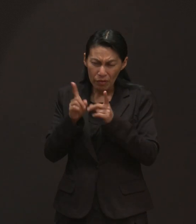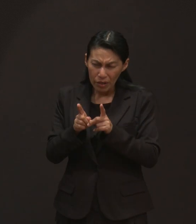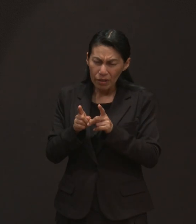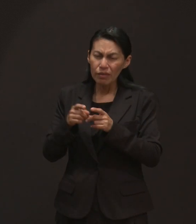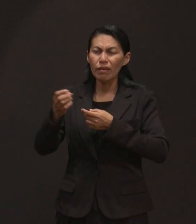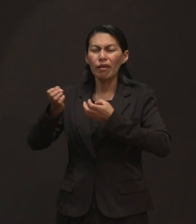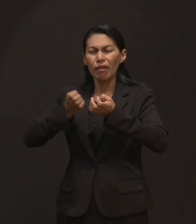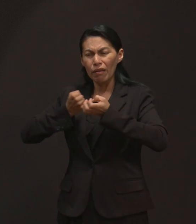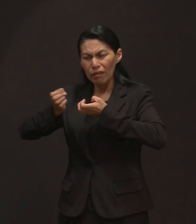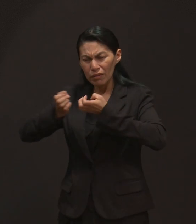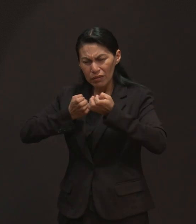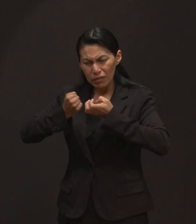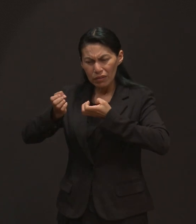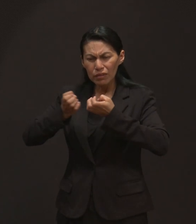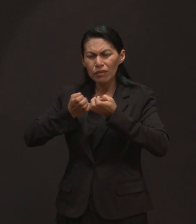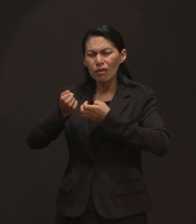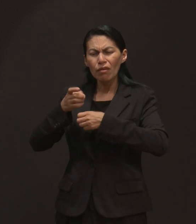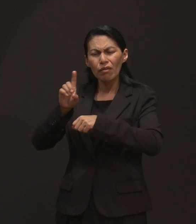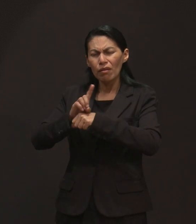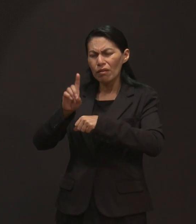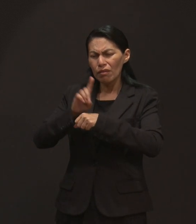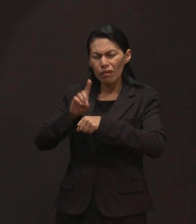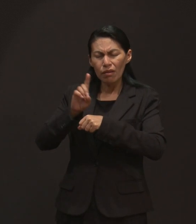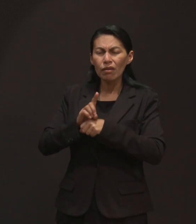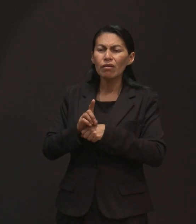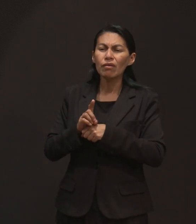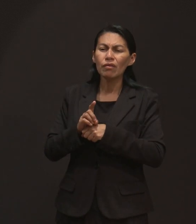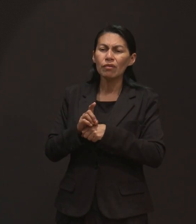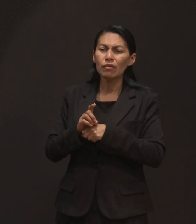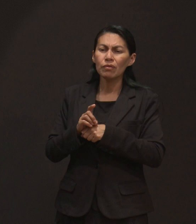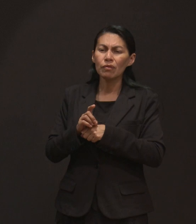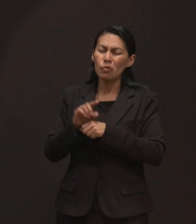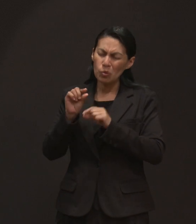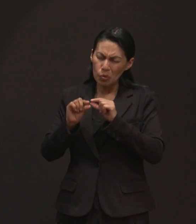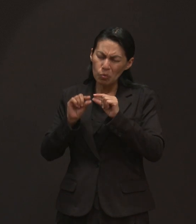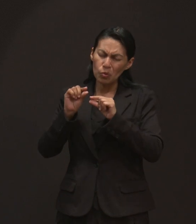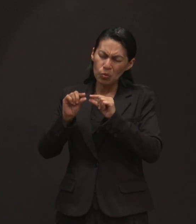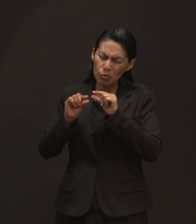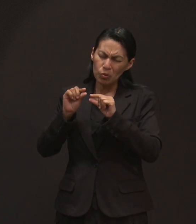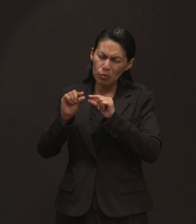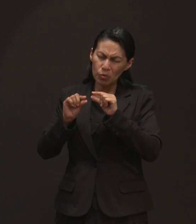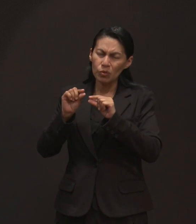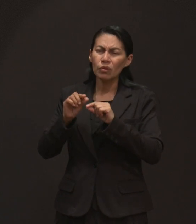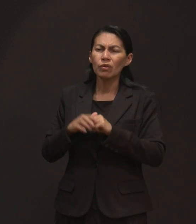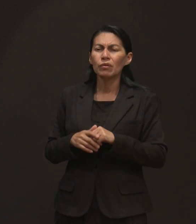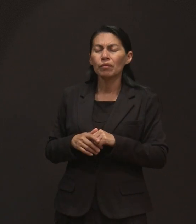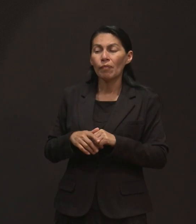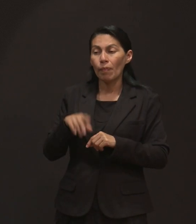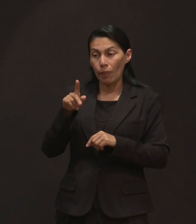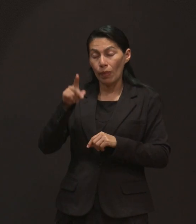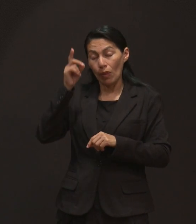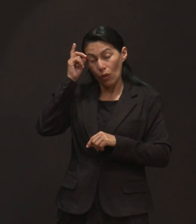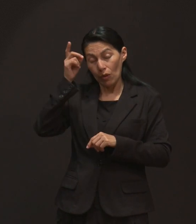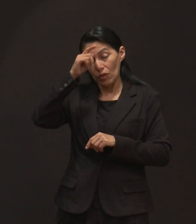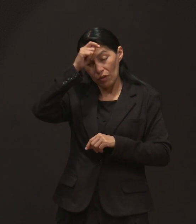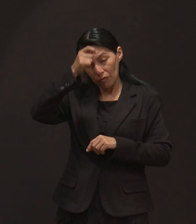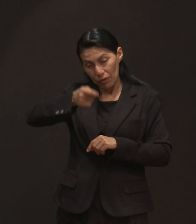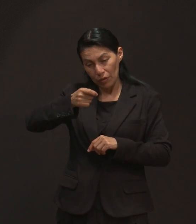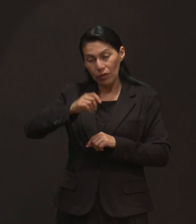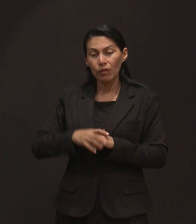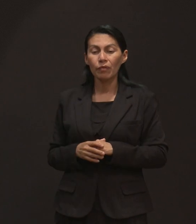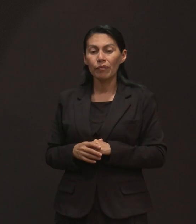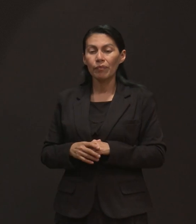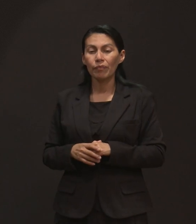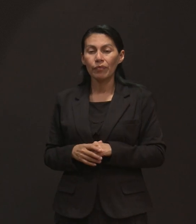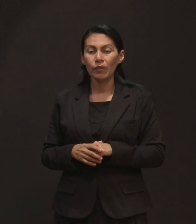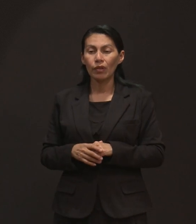naturalmente, haciendo ejercicio al punto que ella pudiera, pero Dios le